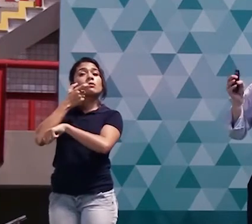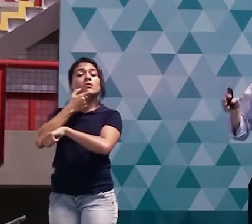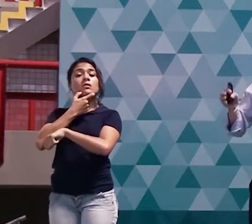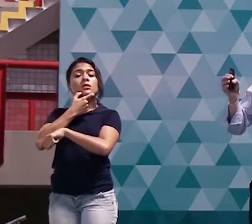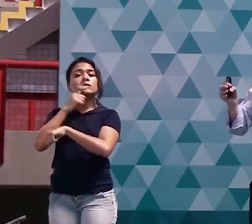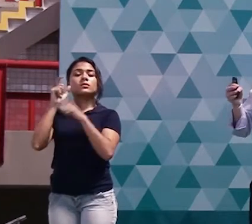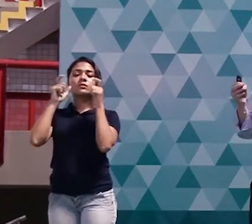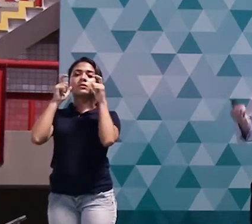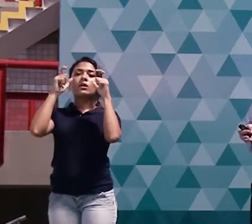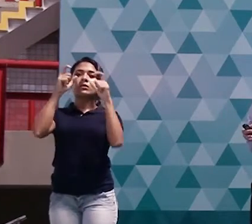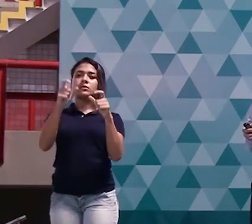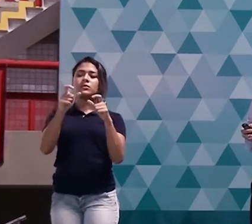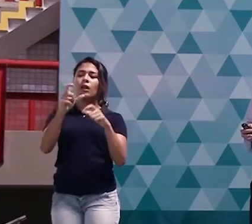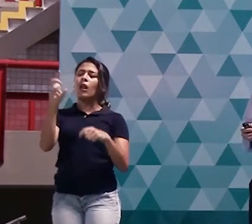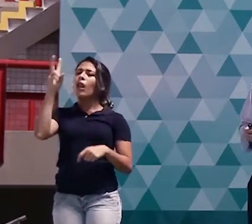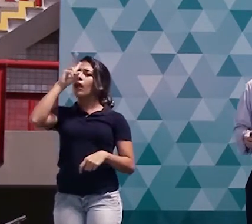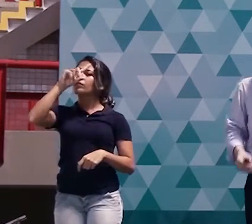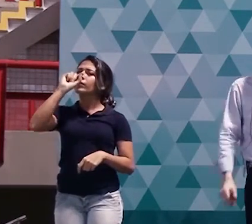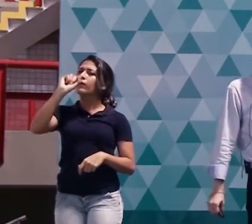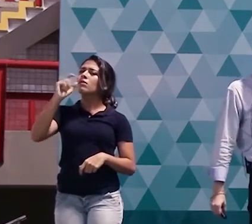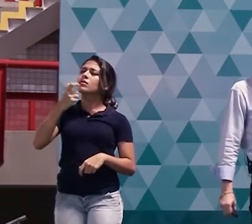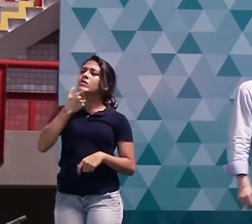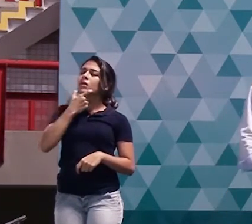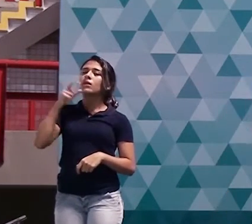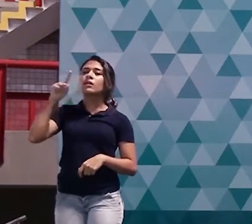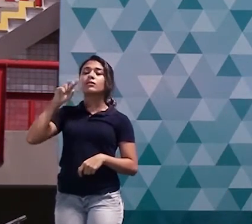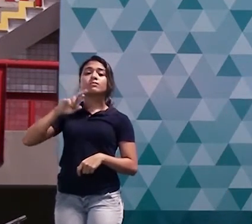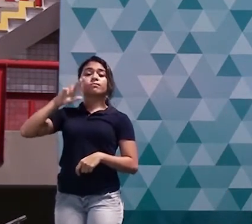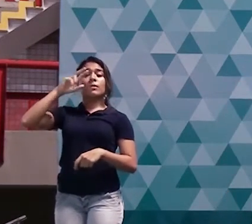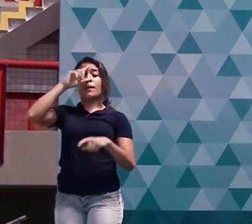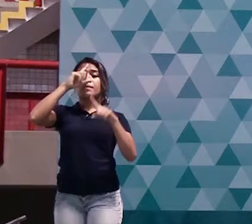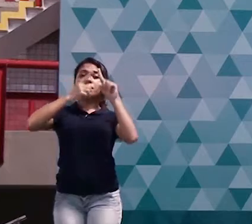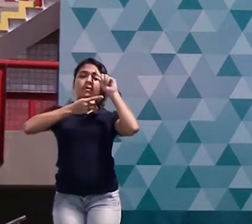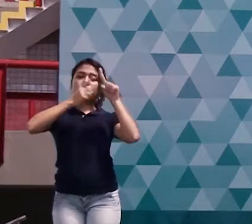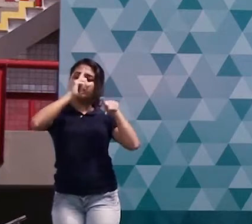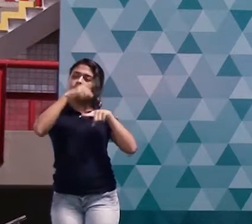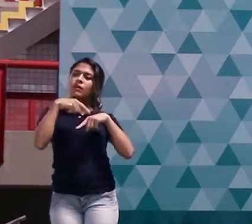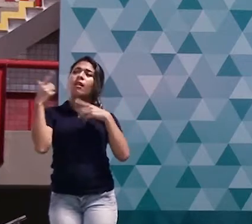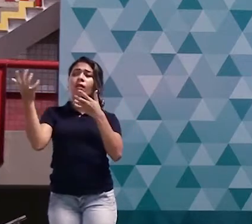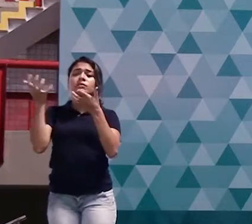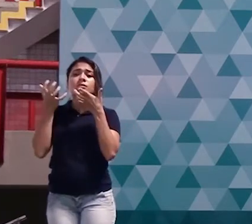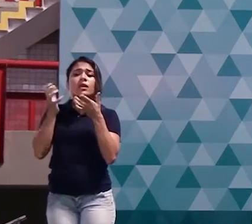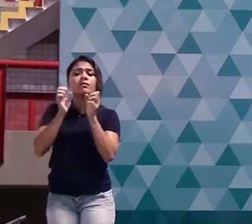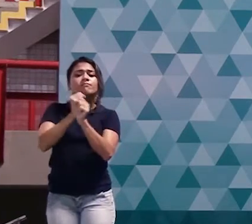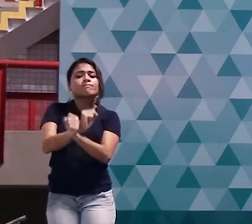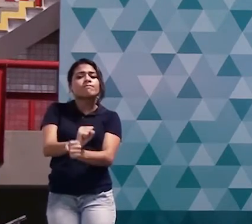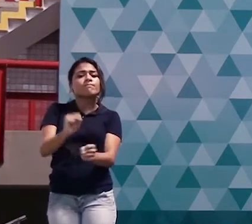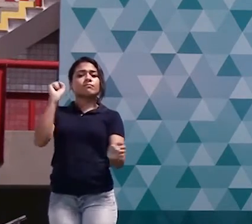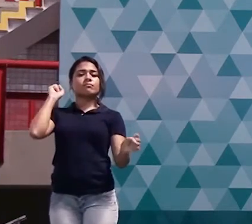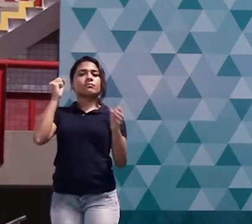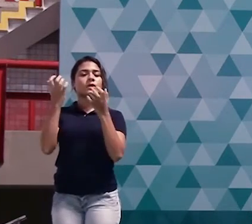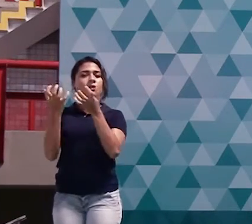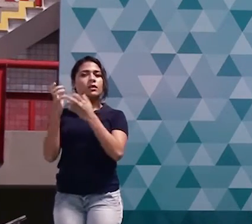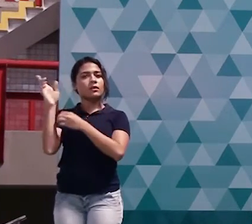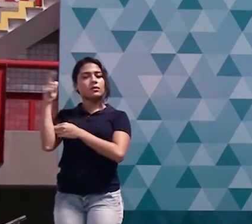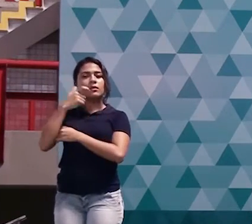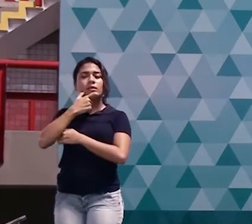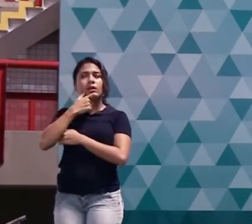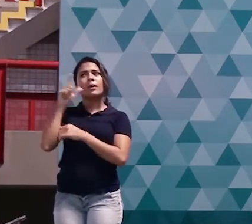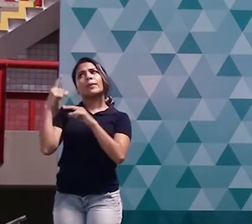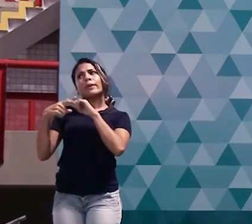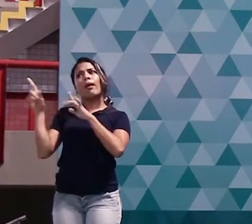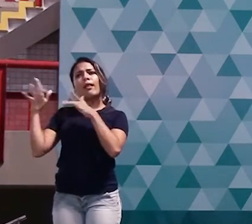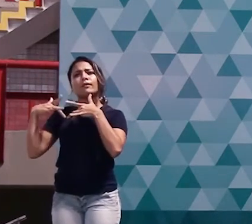que a Inglaterra é que manda na gente. E a Inglaterra queria acabar com a nossa escravidão. Por que, Aciliano? Porque a Inglaterra é